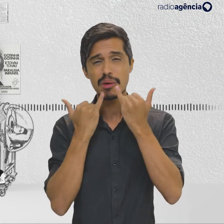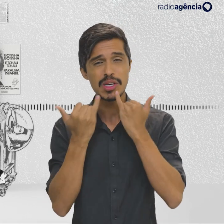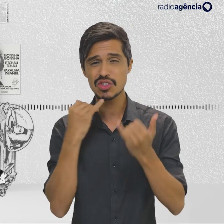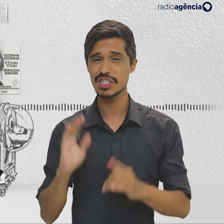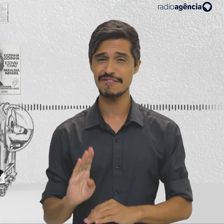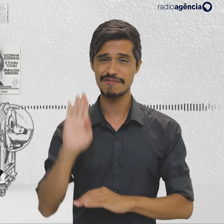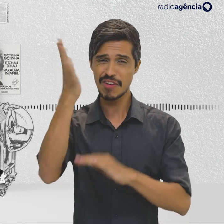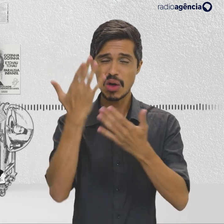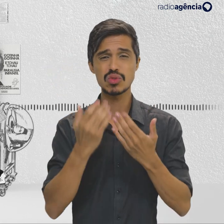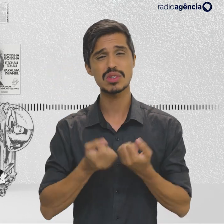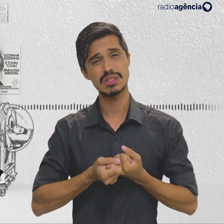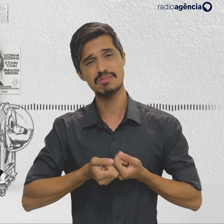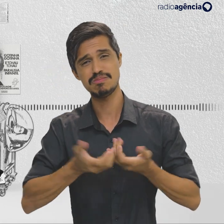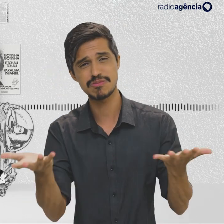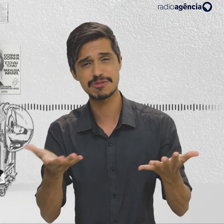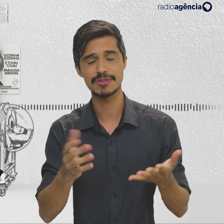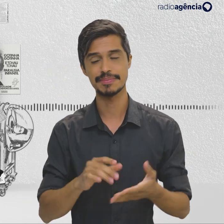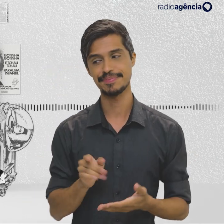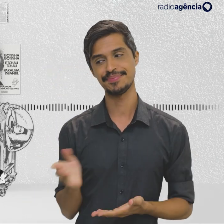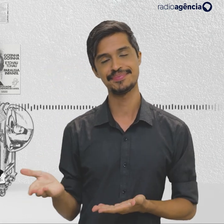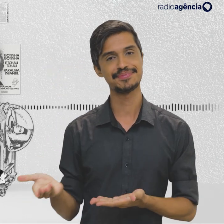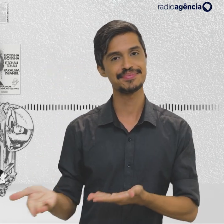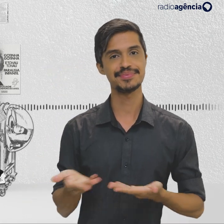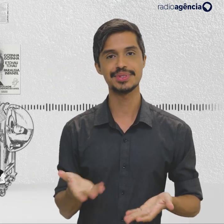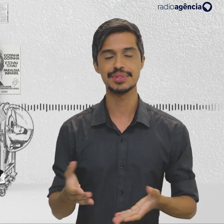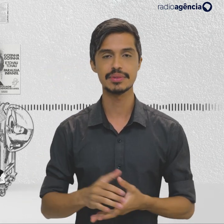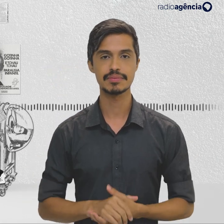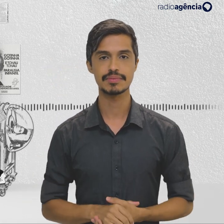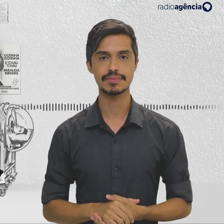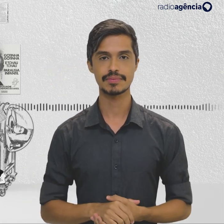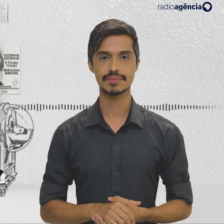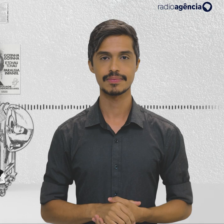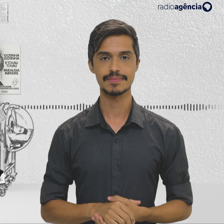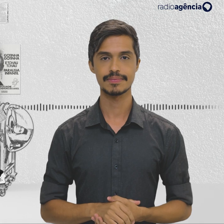falsas foram repassadas pelos autores à